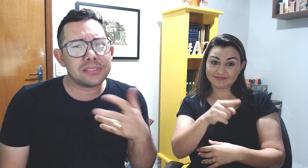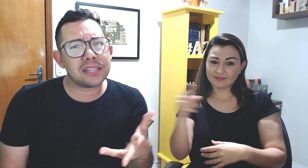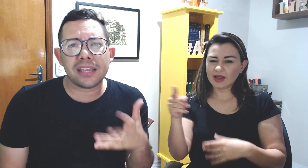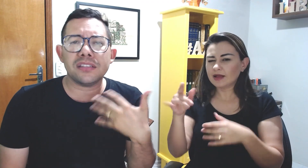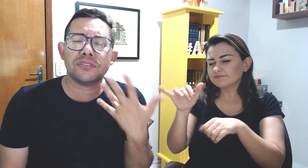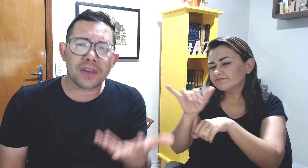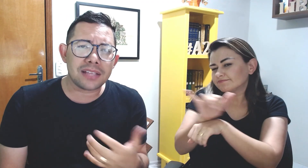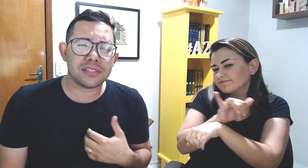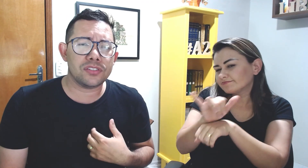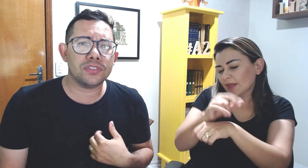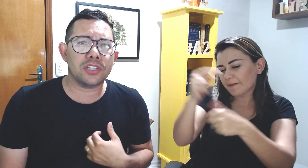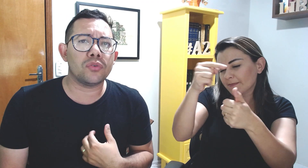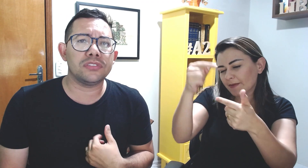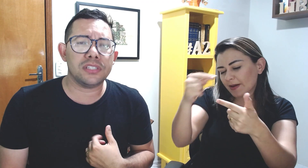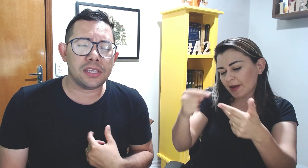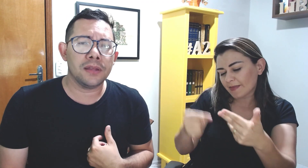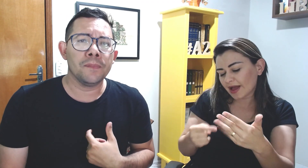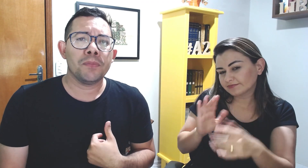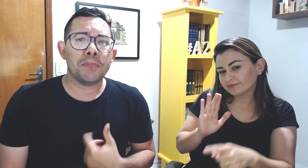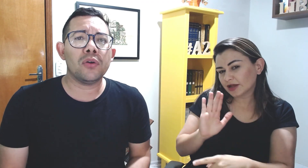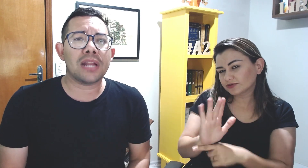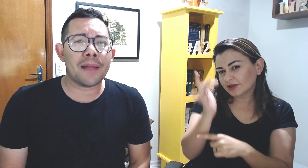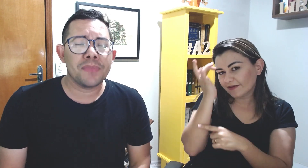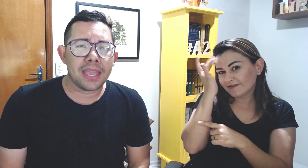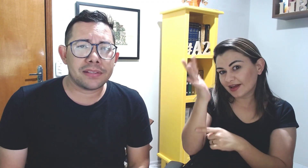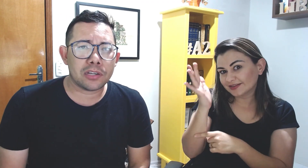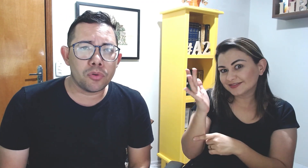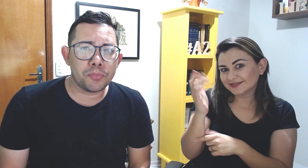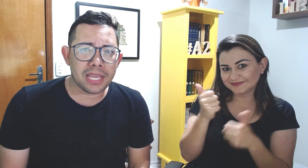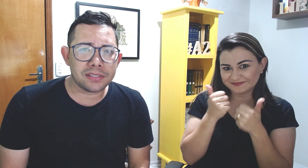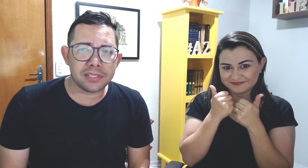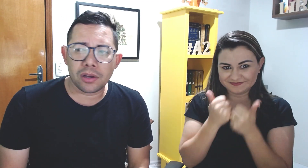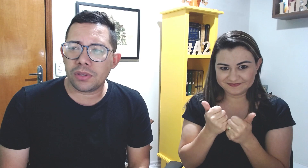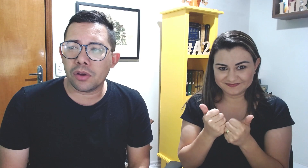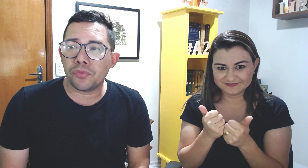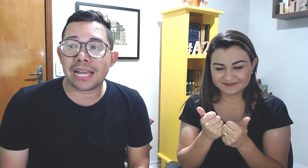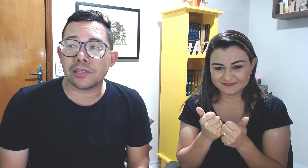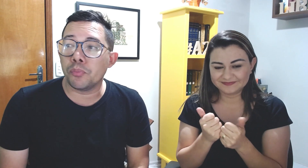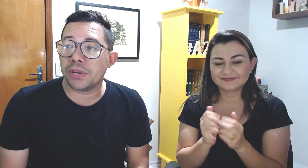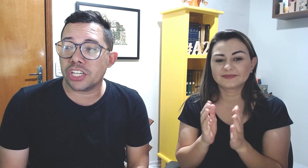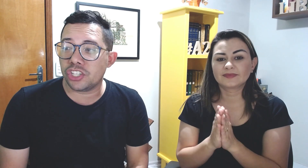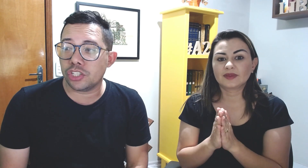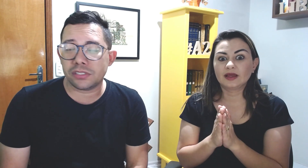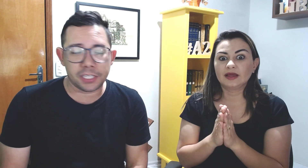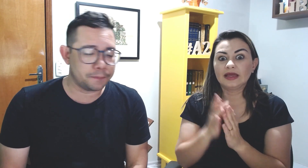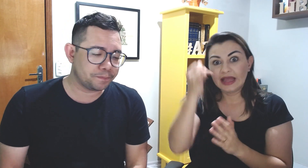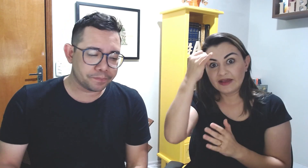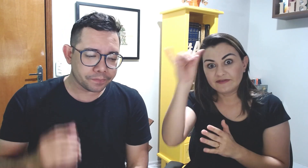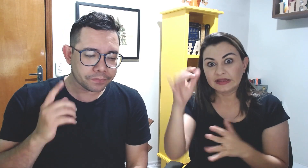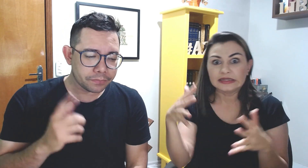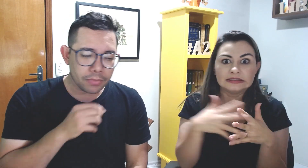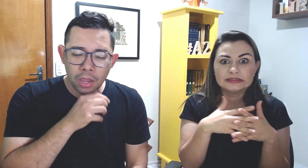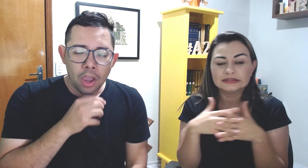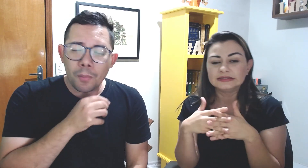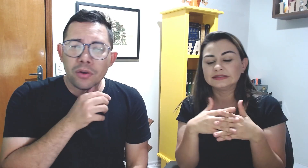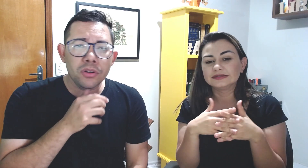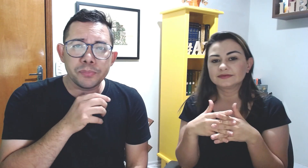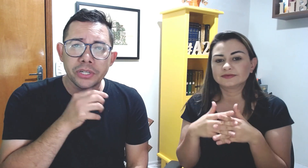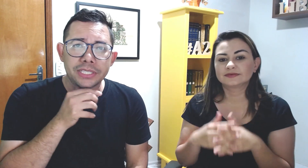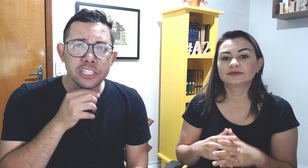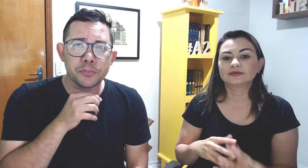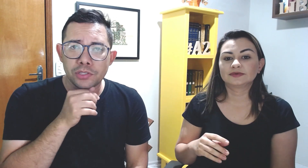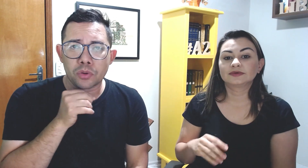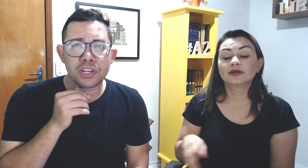maneiras e estratégias fáceis de você conseguir melhorar essa compreensão e não ficar tão perdido assim. Uma